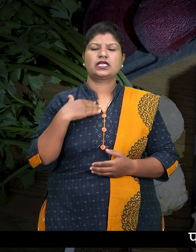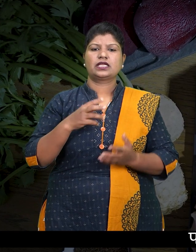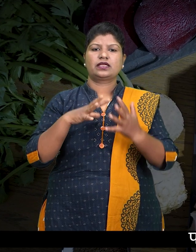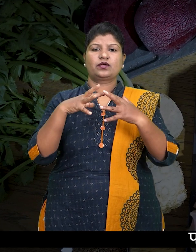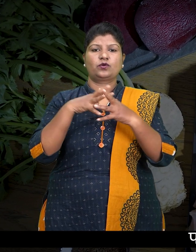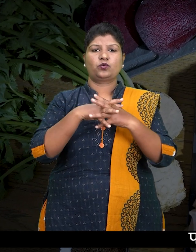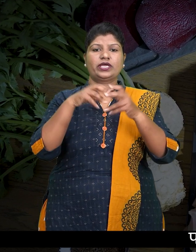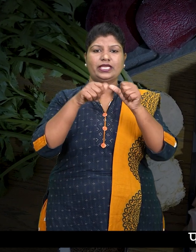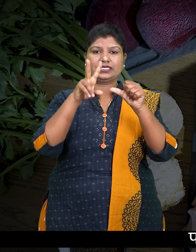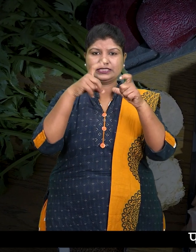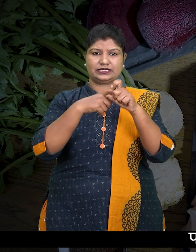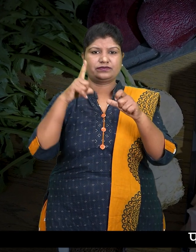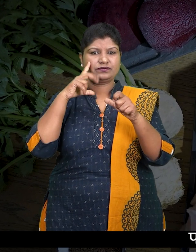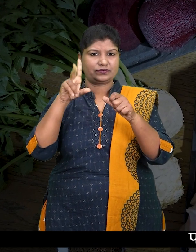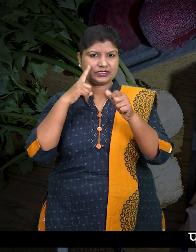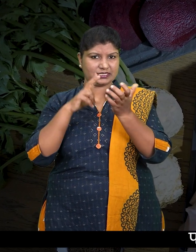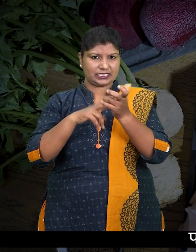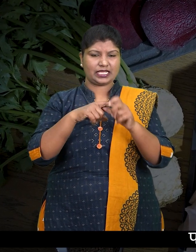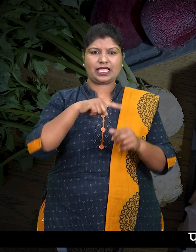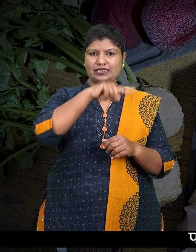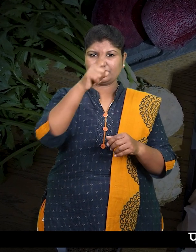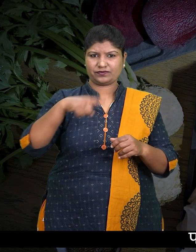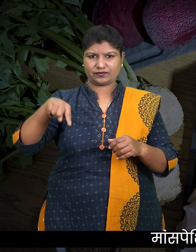पाचन तंत्र की दीवारों की लहरदार